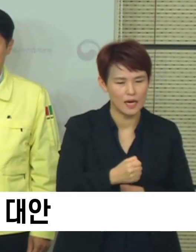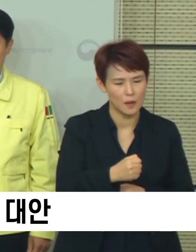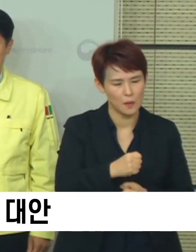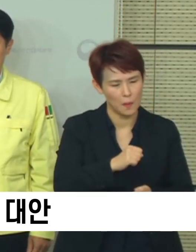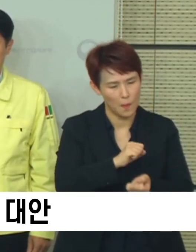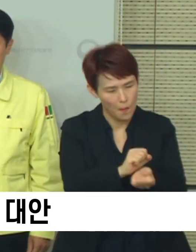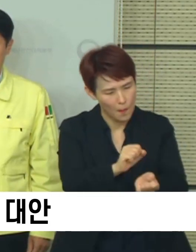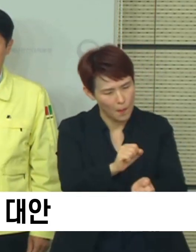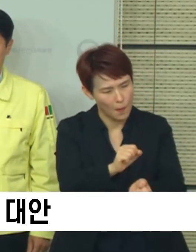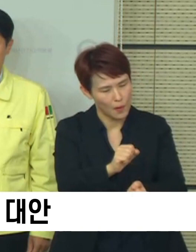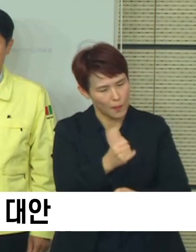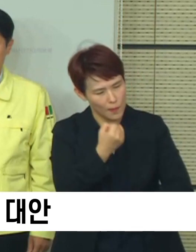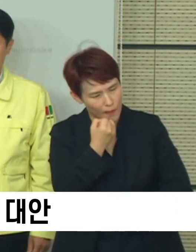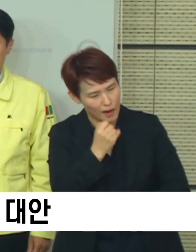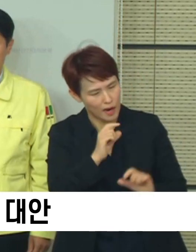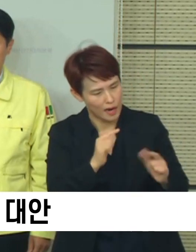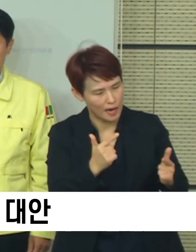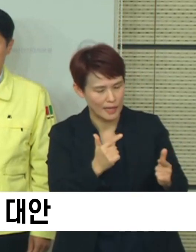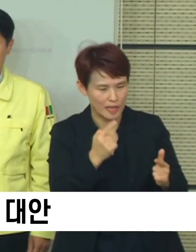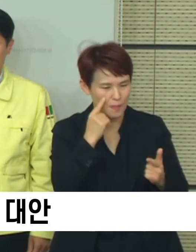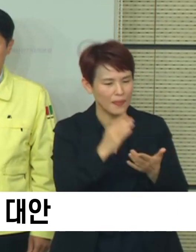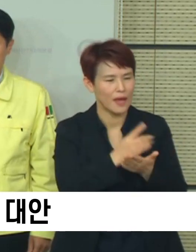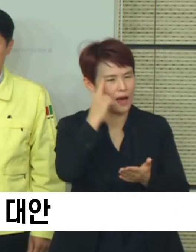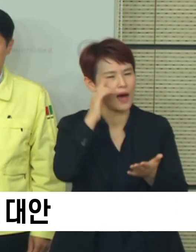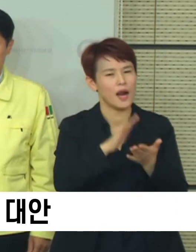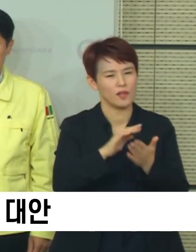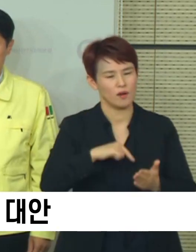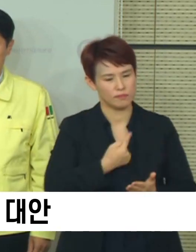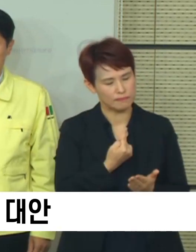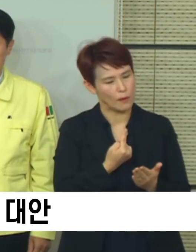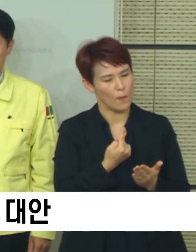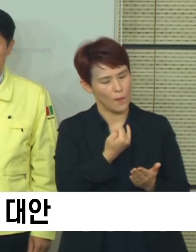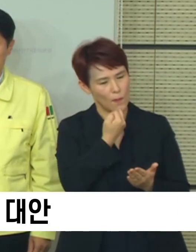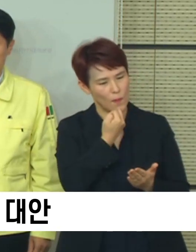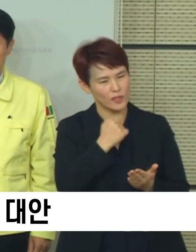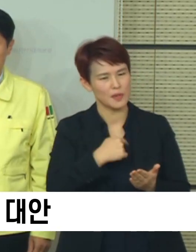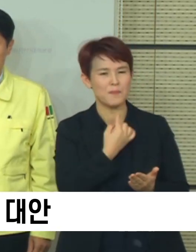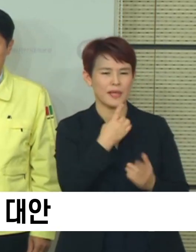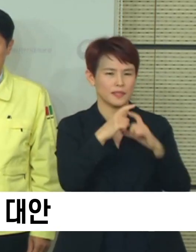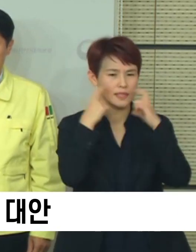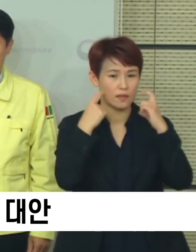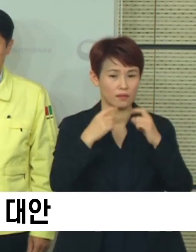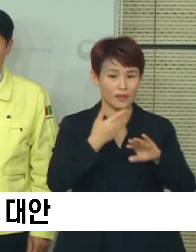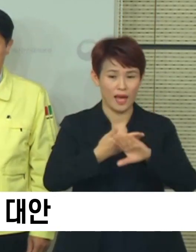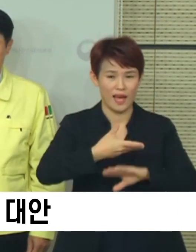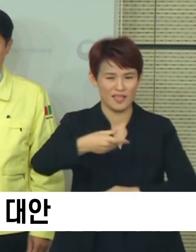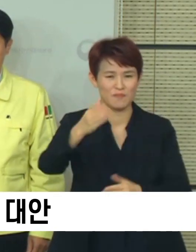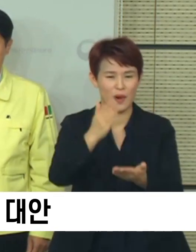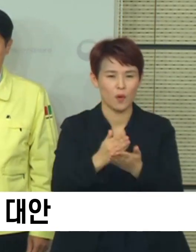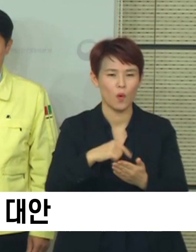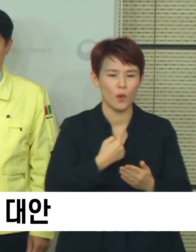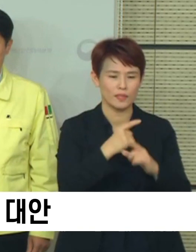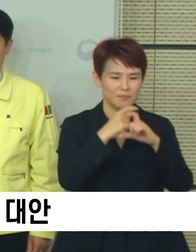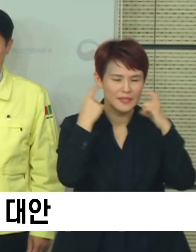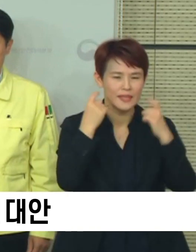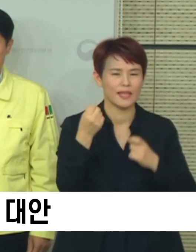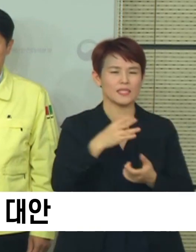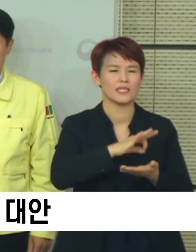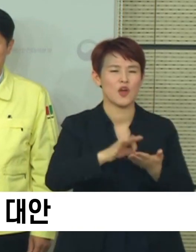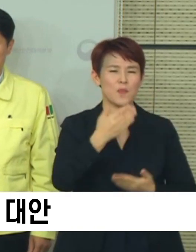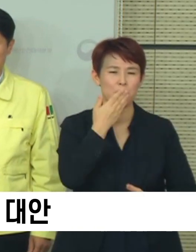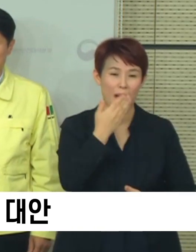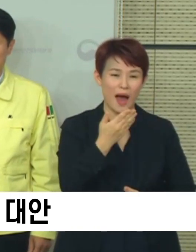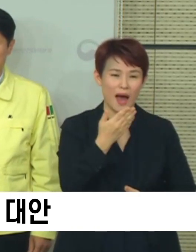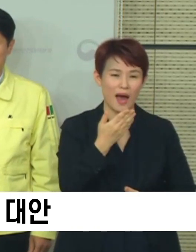정도를 본인이 판단해서 본인의 사용하는 전제 조건 하에서 일부 좀 재사용할 수